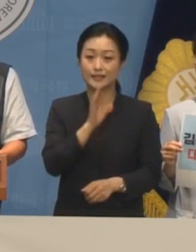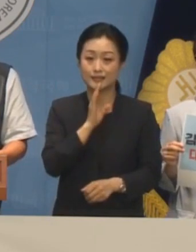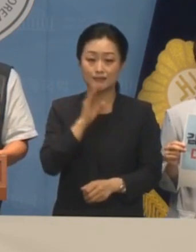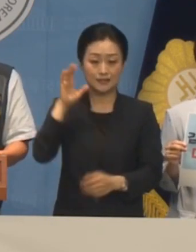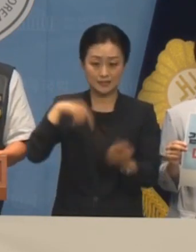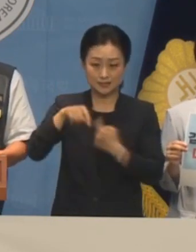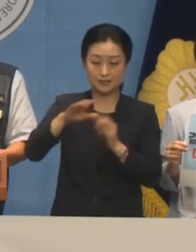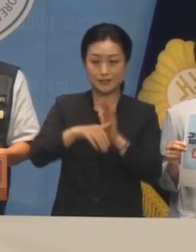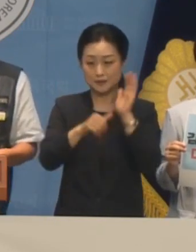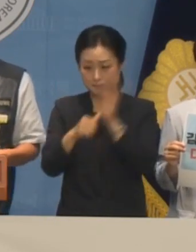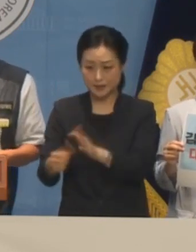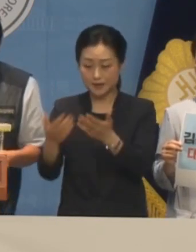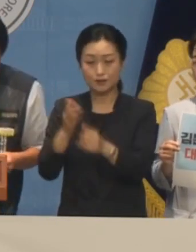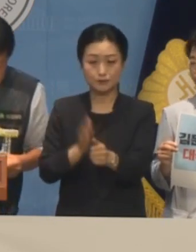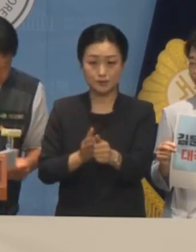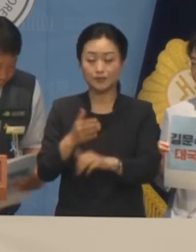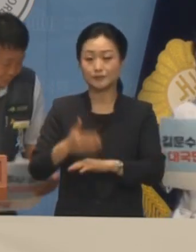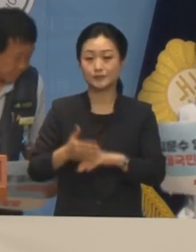낙마시켜야